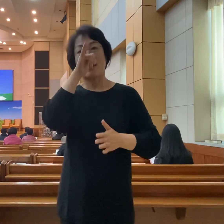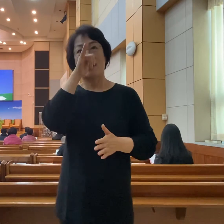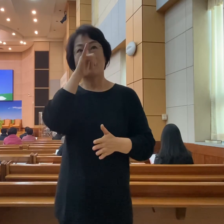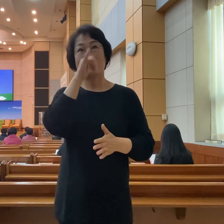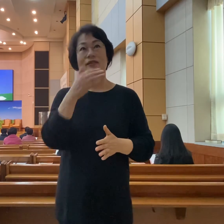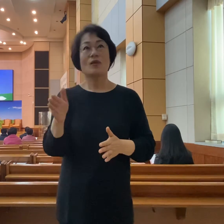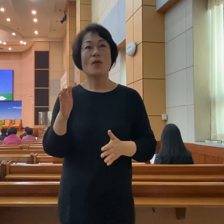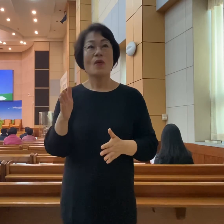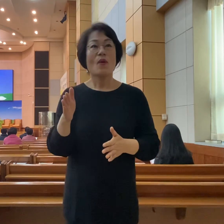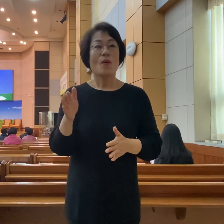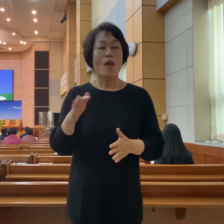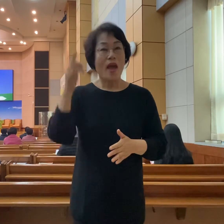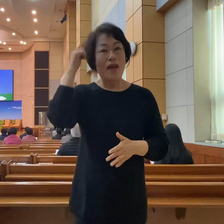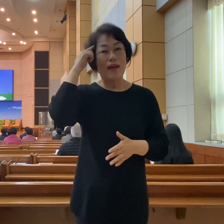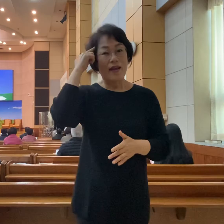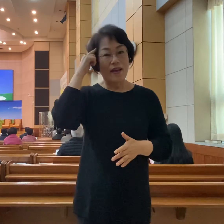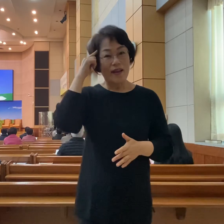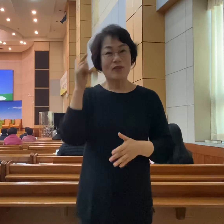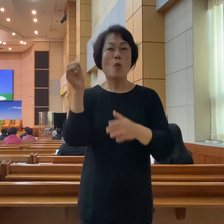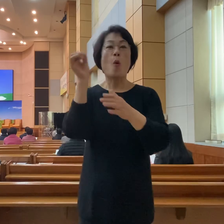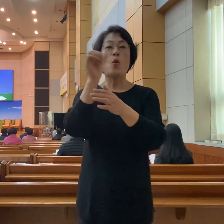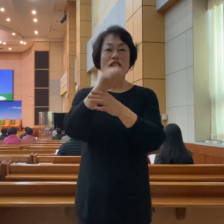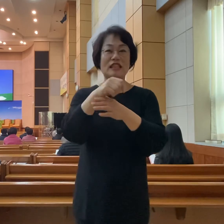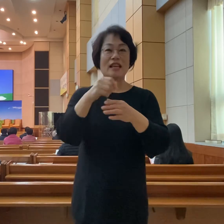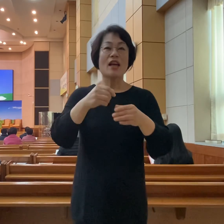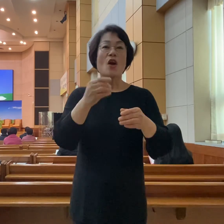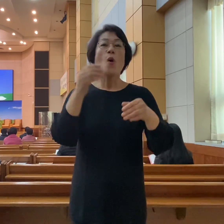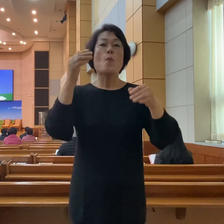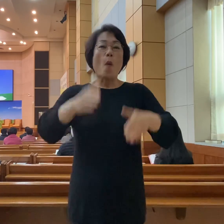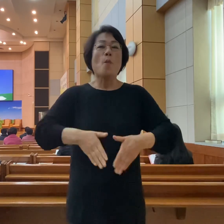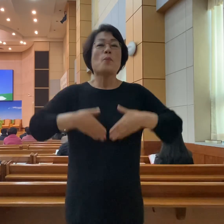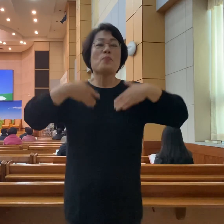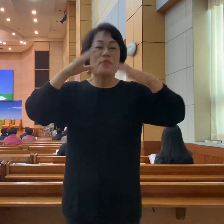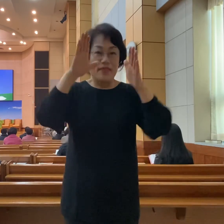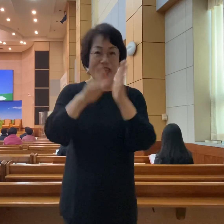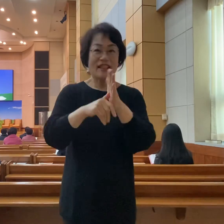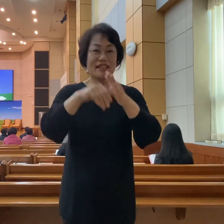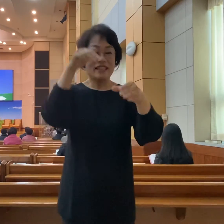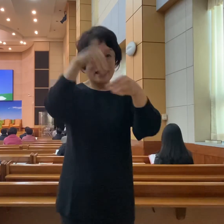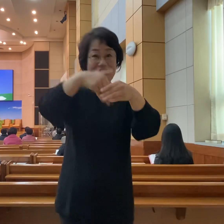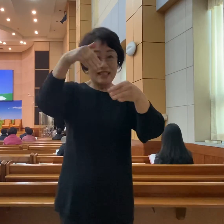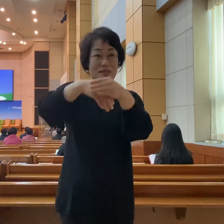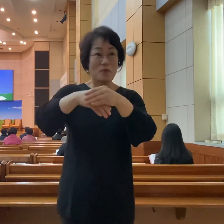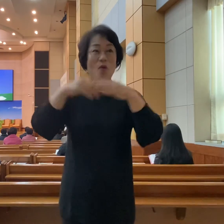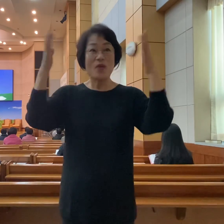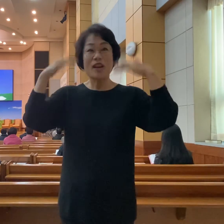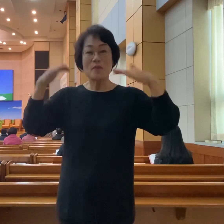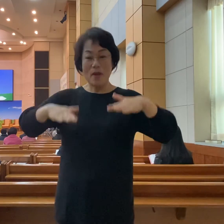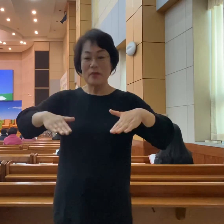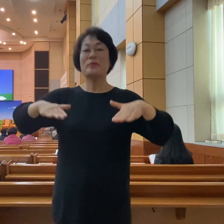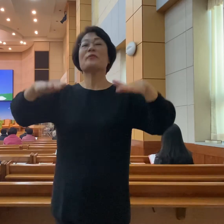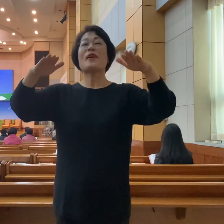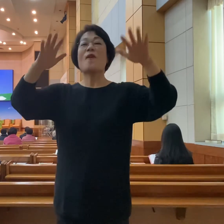이렇게 연그러지고 곡식도 그렇게 열매를 맺고 그래 하는 것 아니겠습니까?